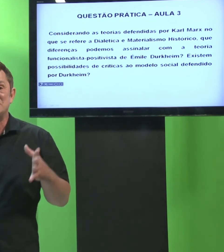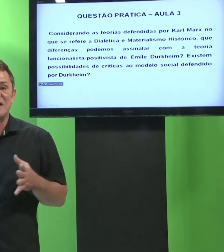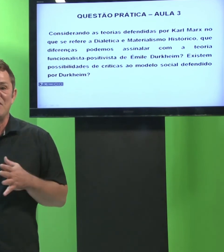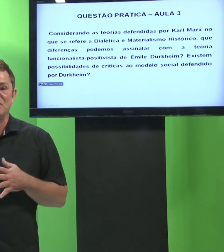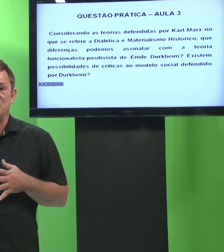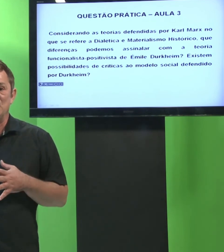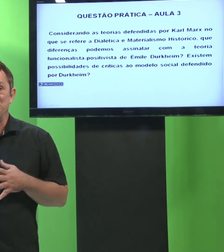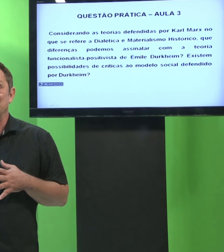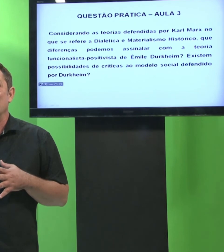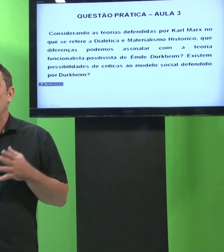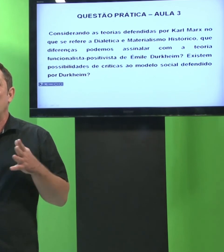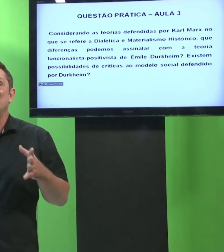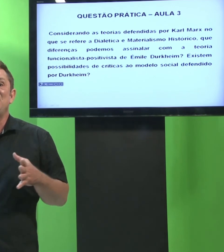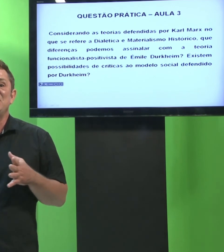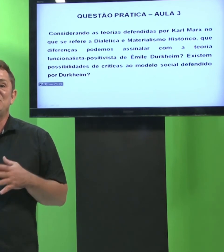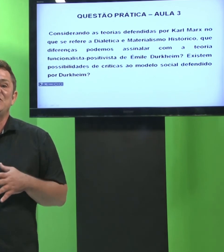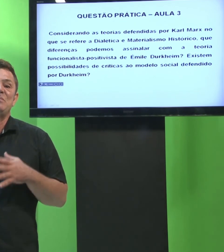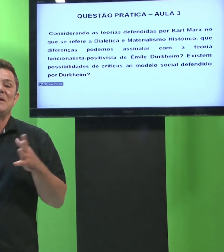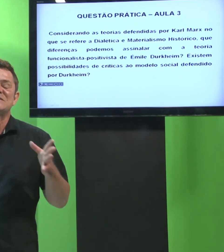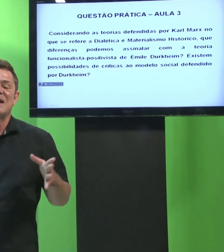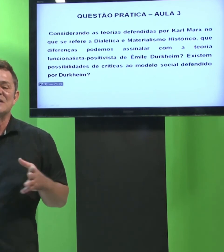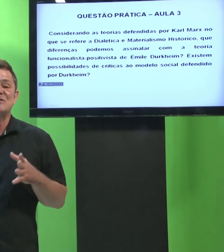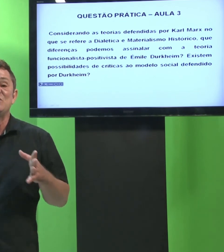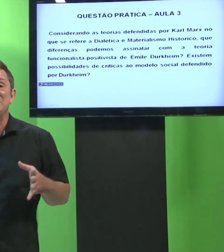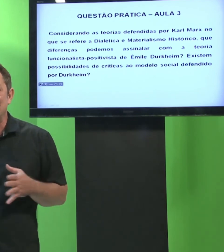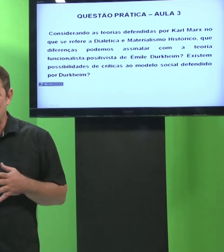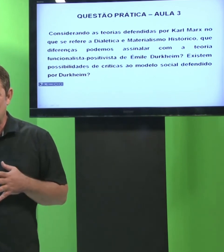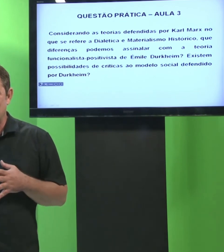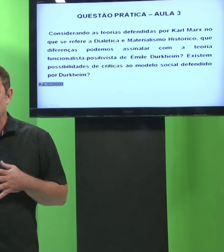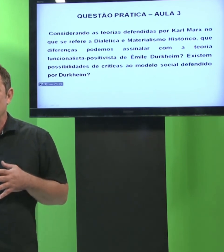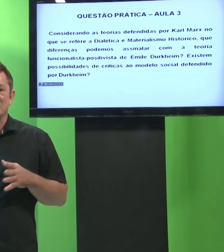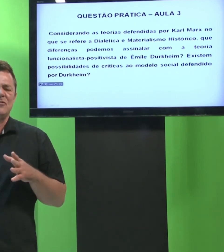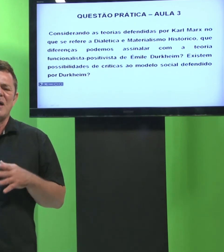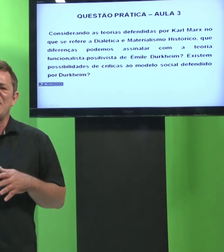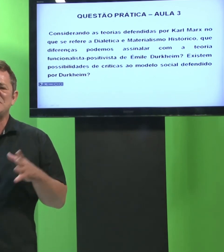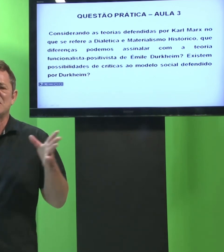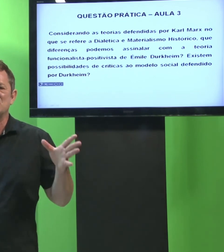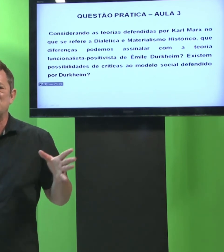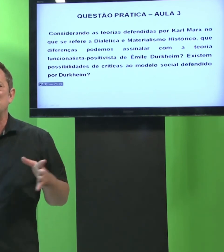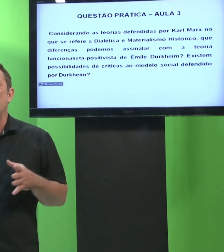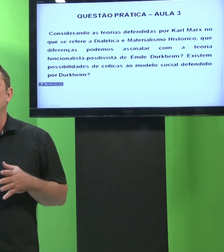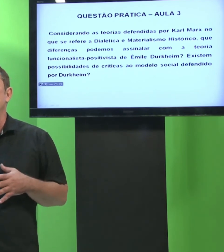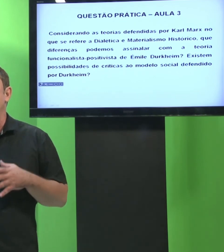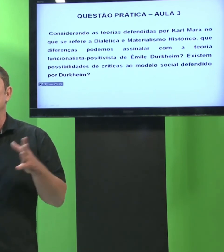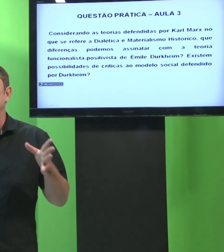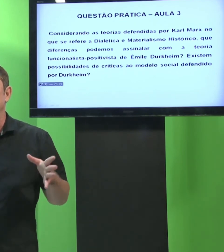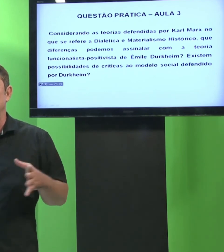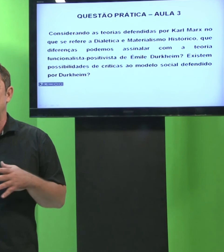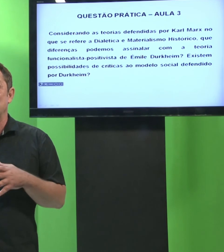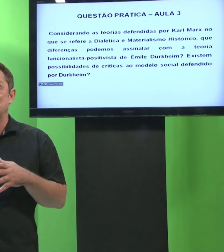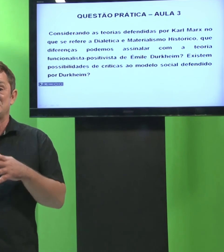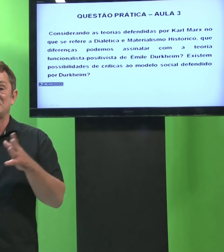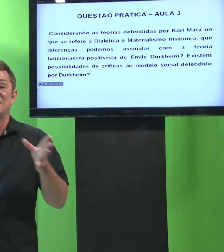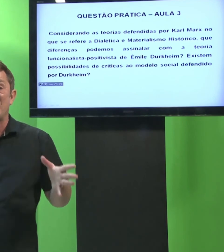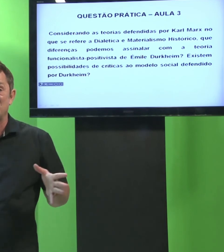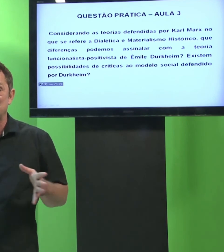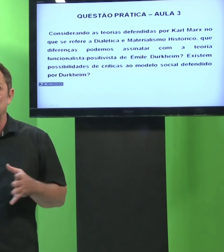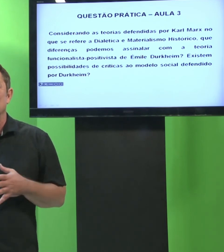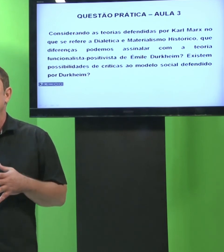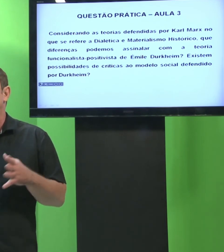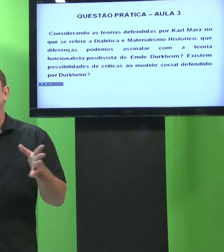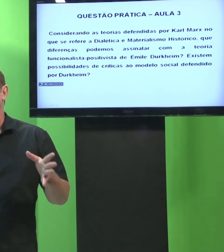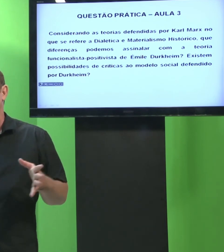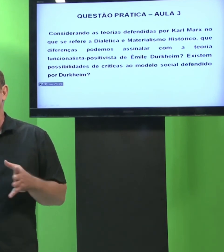bastante conservador. É o defendido pelas classes dominantes, que jamais se acostumaram com a ausência de seus